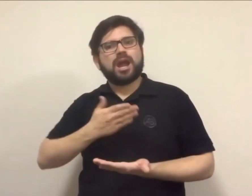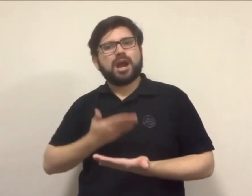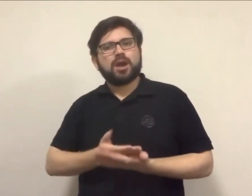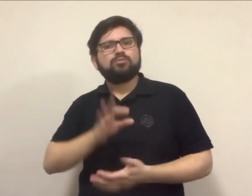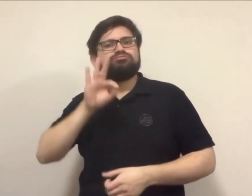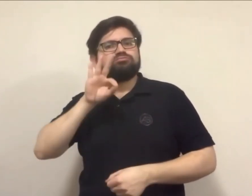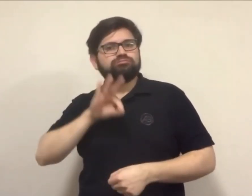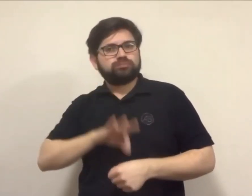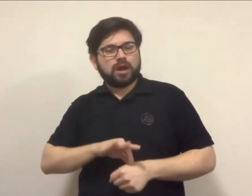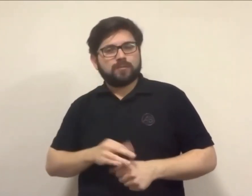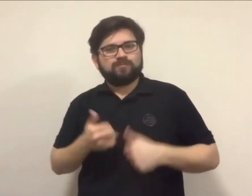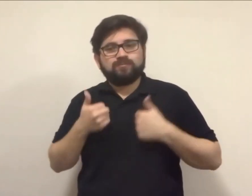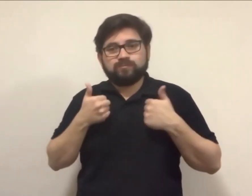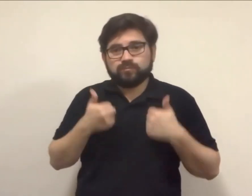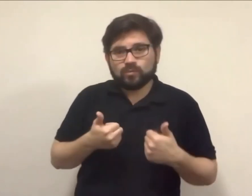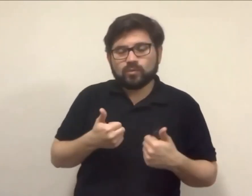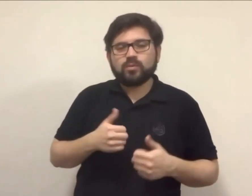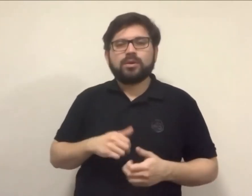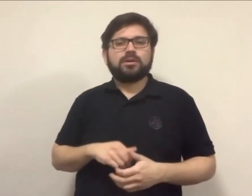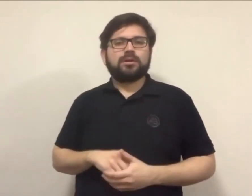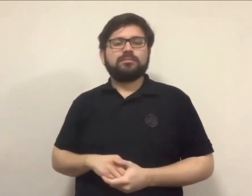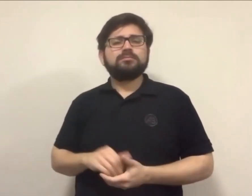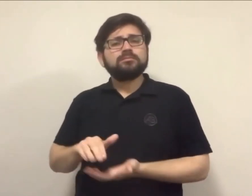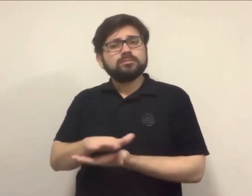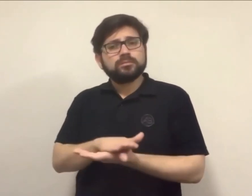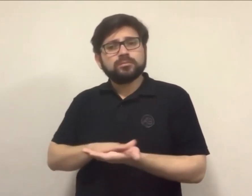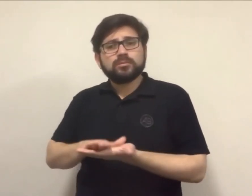¿De qué trata esto? Que los niños tienen